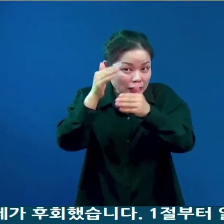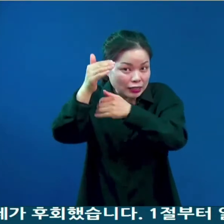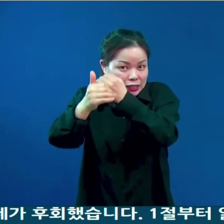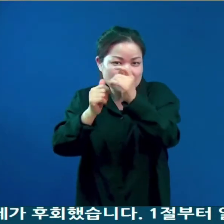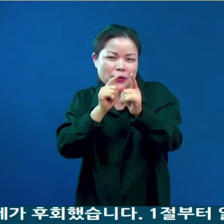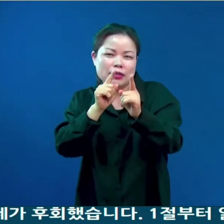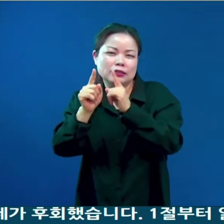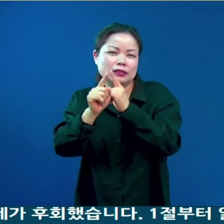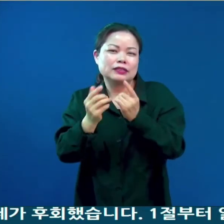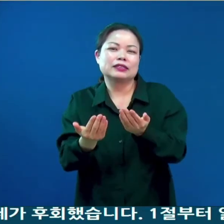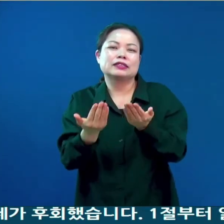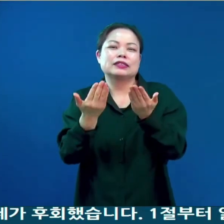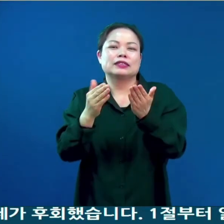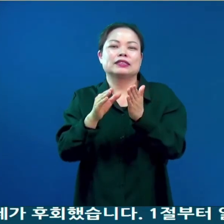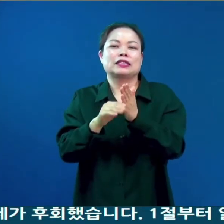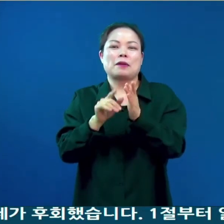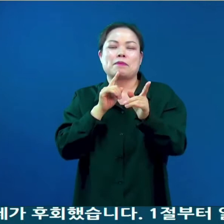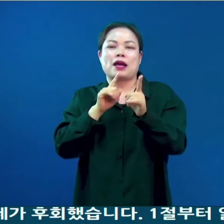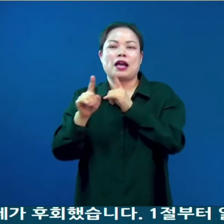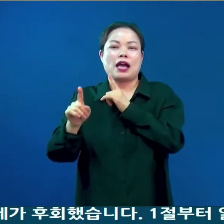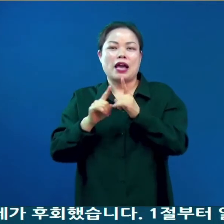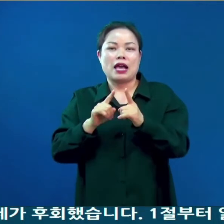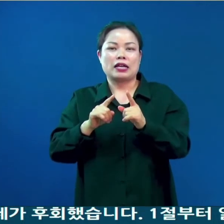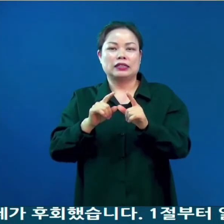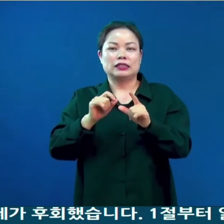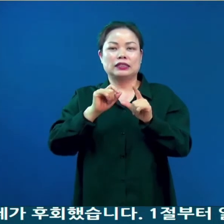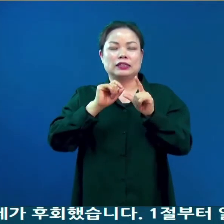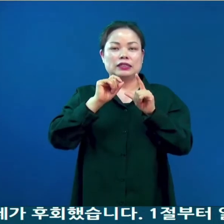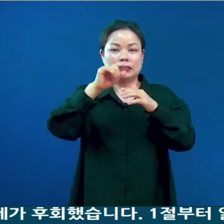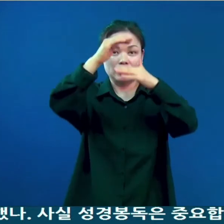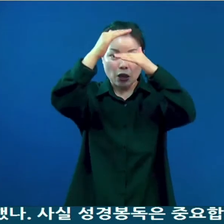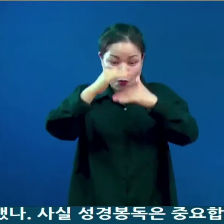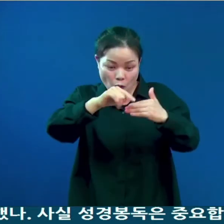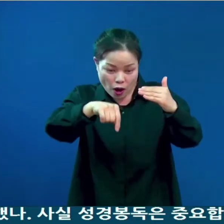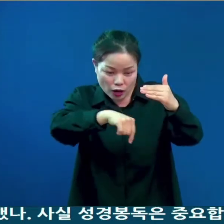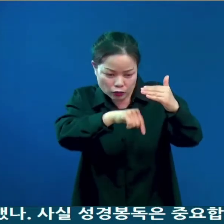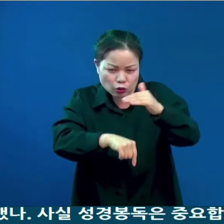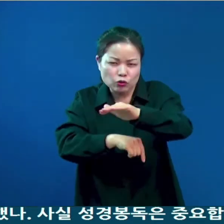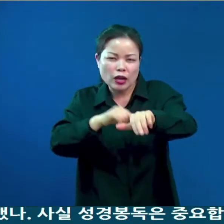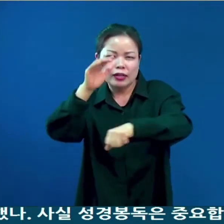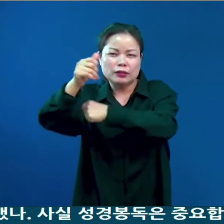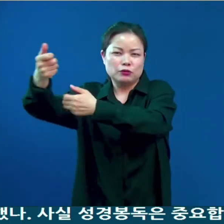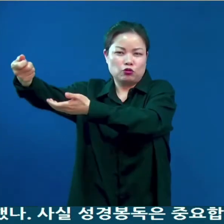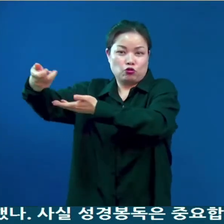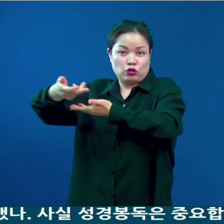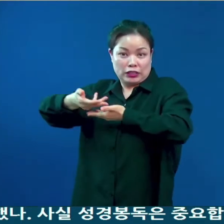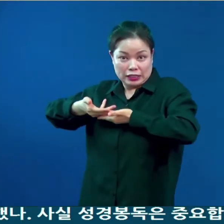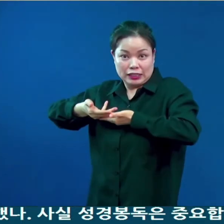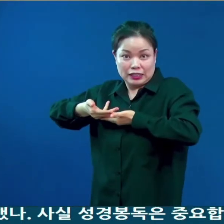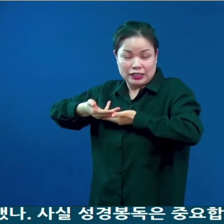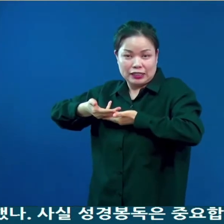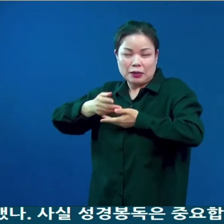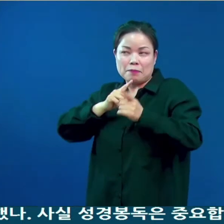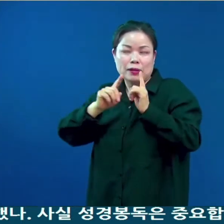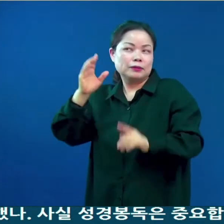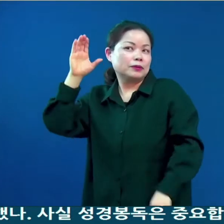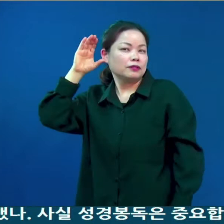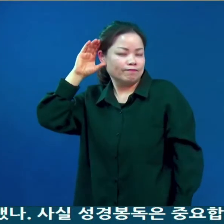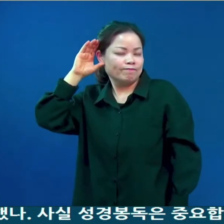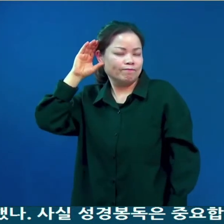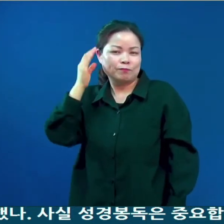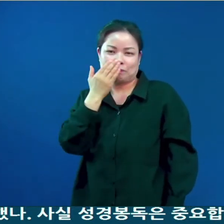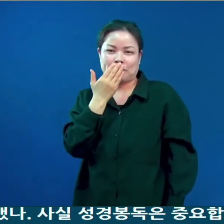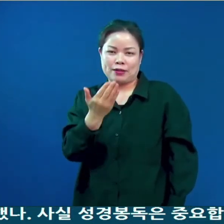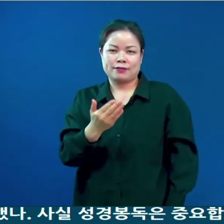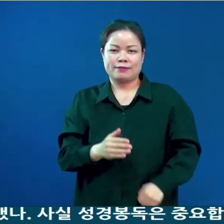하나님의 말씀을 들을 때 말씀 그 자체에서 하나님이 우리에게 전달하는 메시지를 들을 수 있기